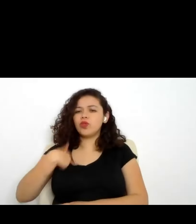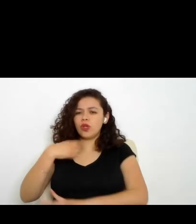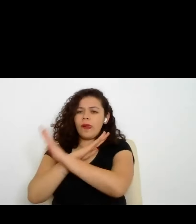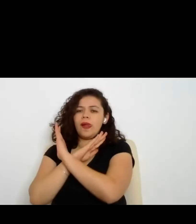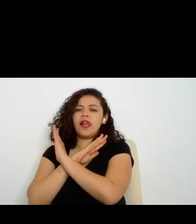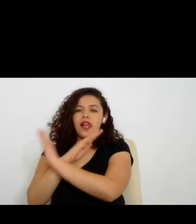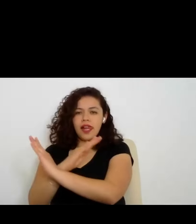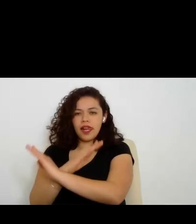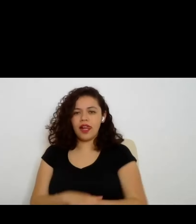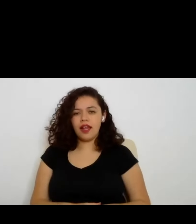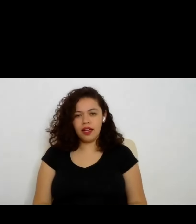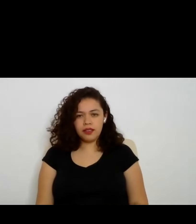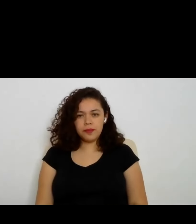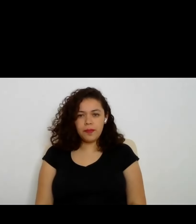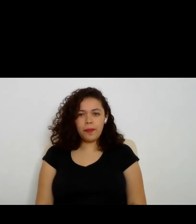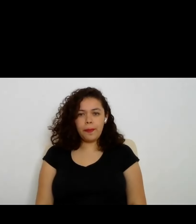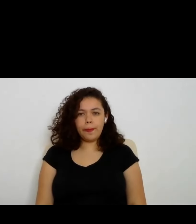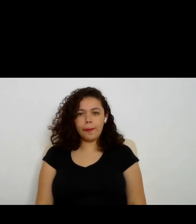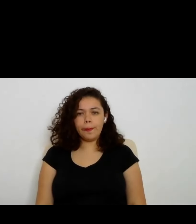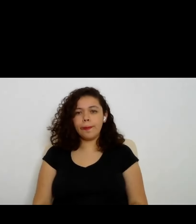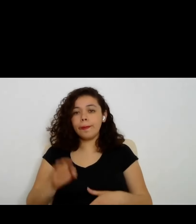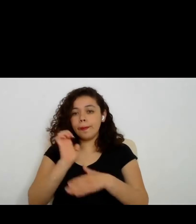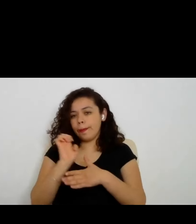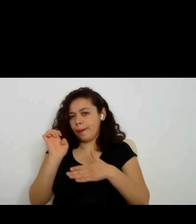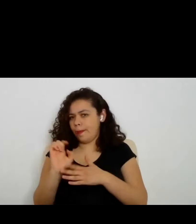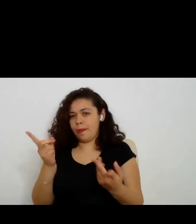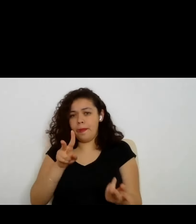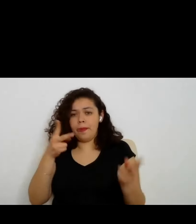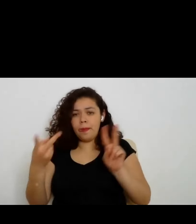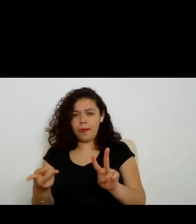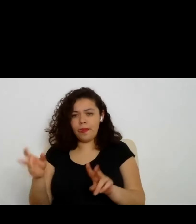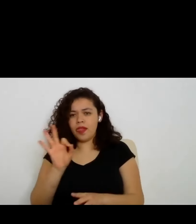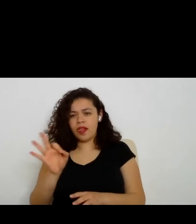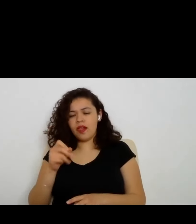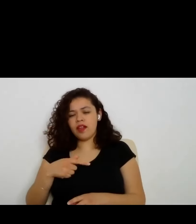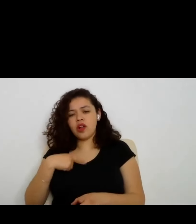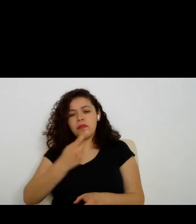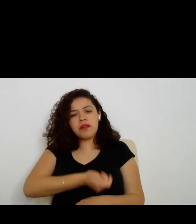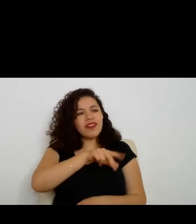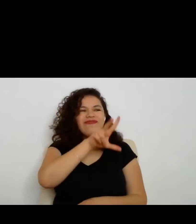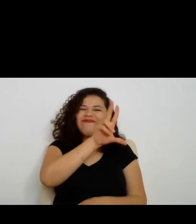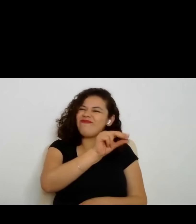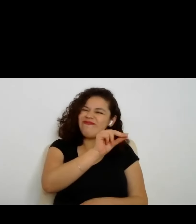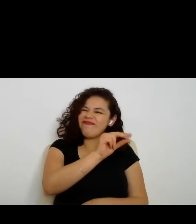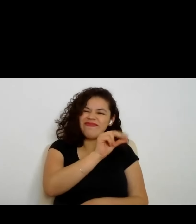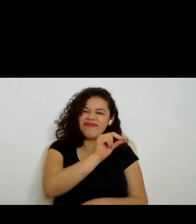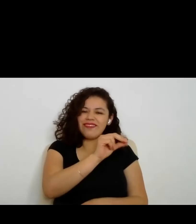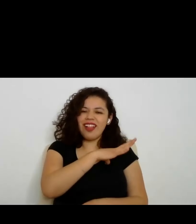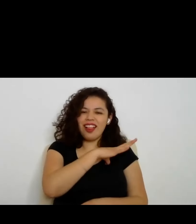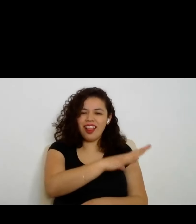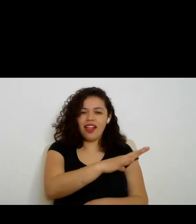propósitos determinados, ¿no? Entonces, o puede ser al revés, a lo mejor yo te había dicho que no